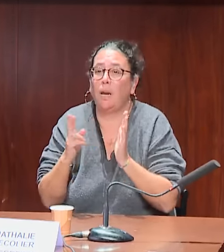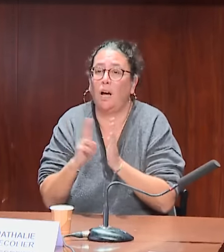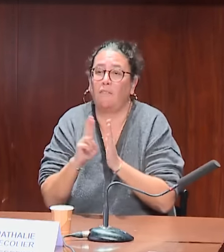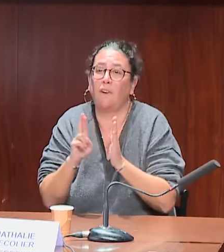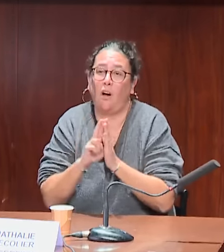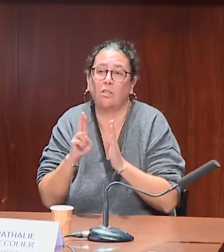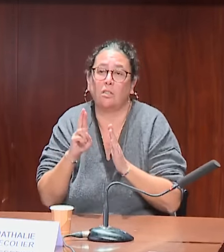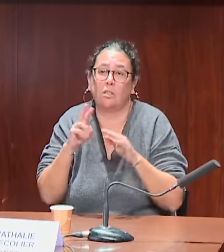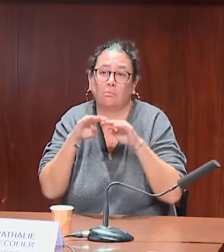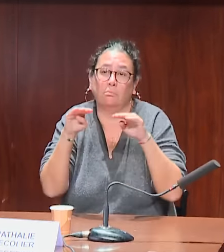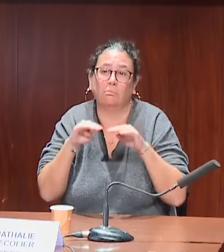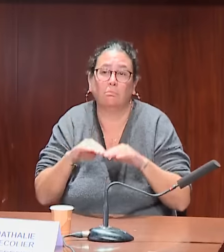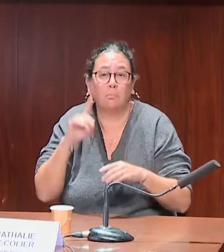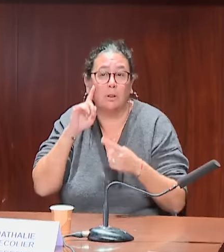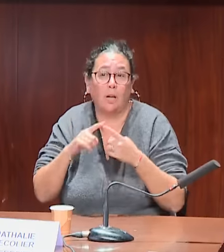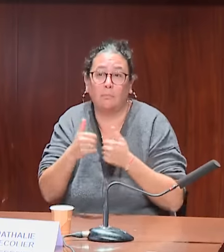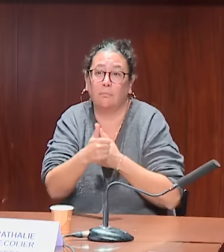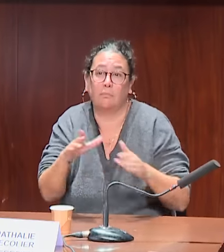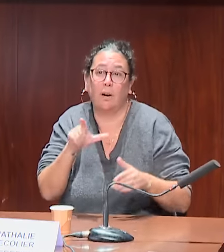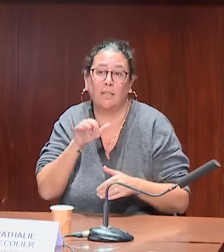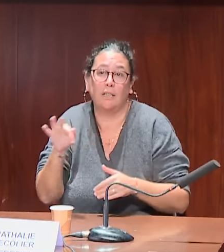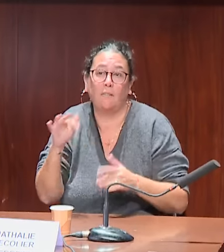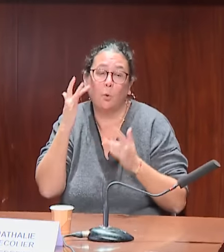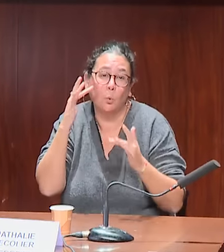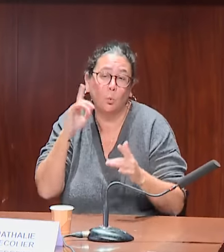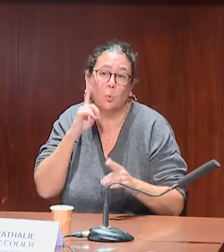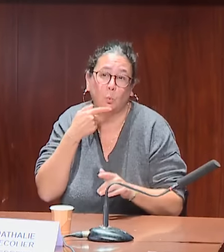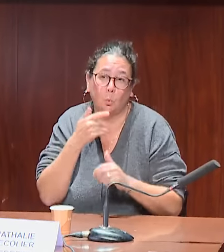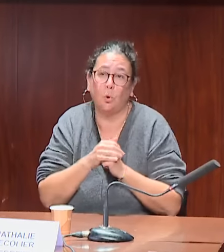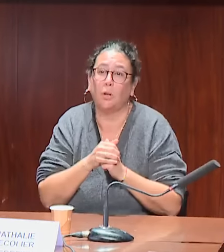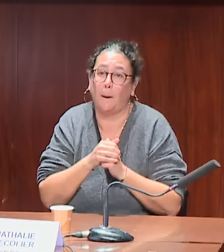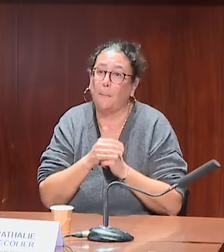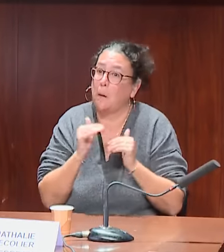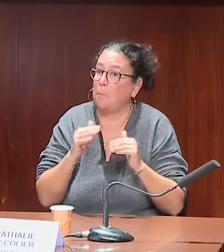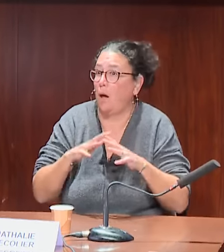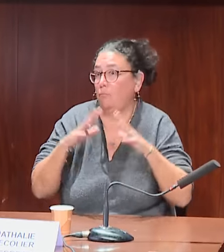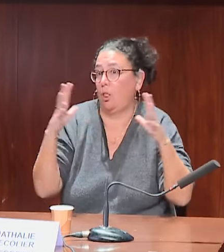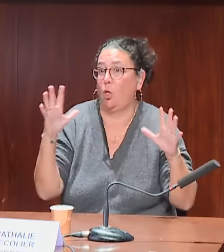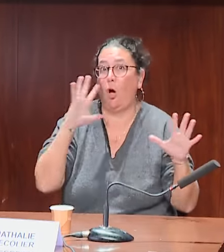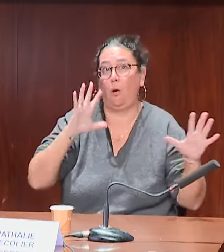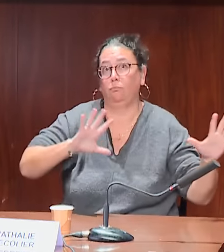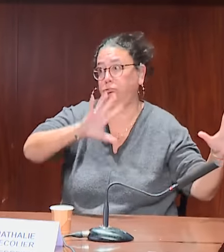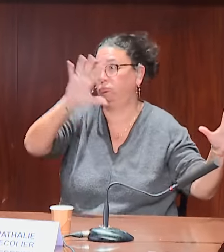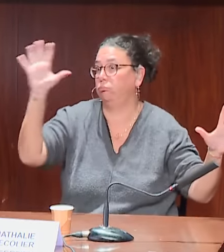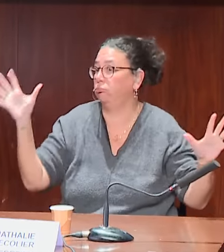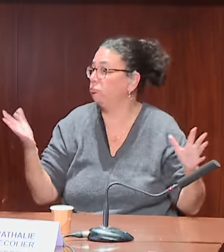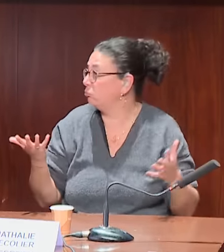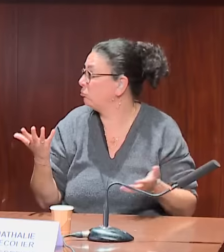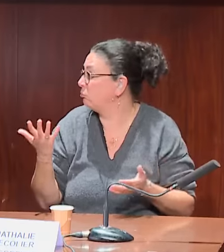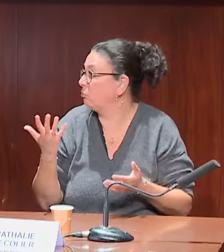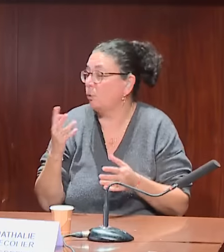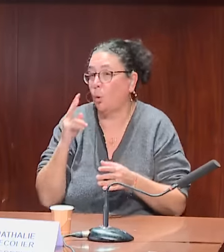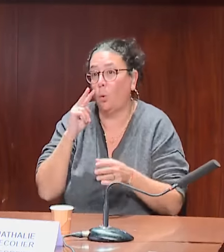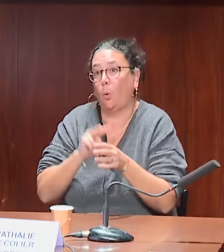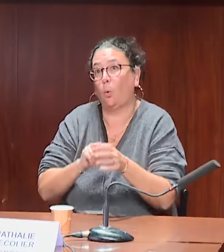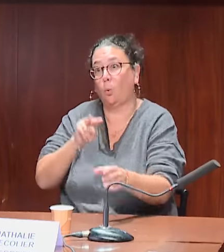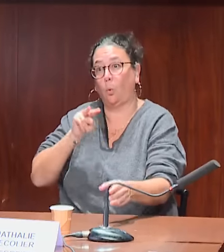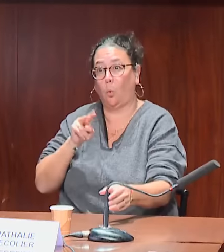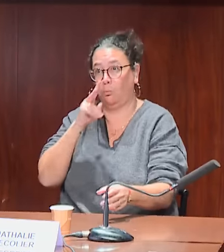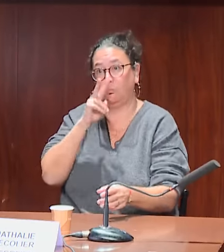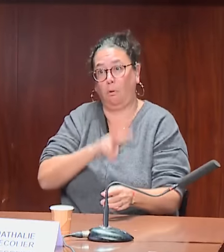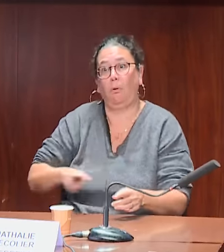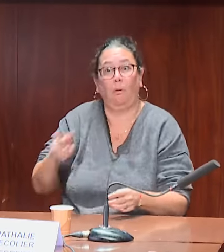passé, qui ont découvert la langue des signes. Donc, on a quand même 3000 références. On avait 3000